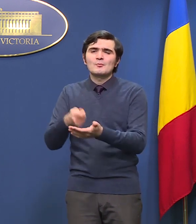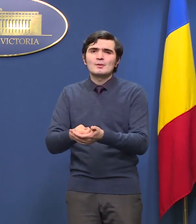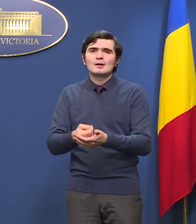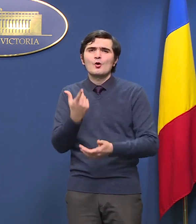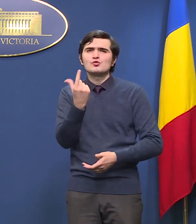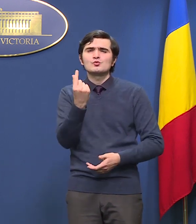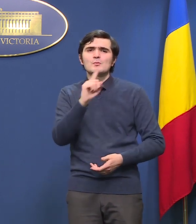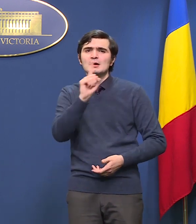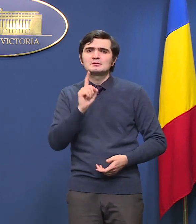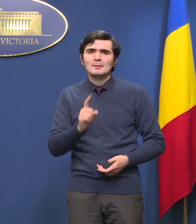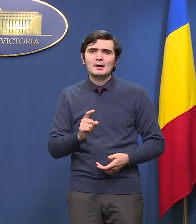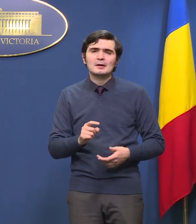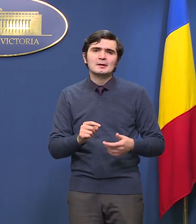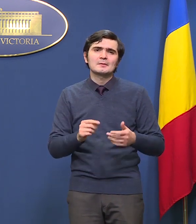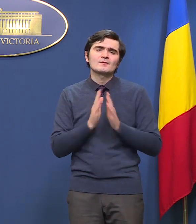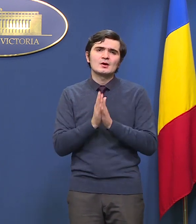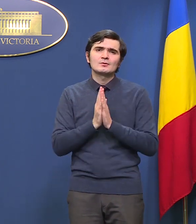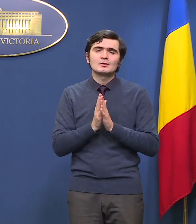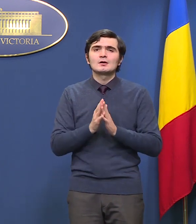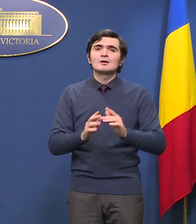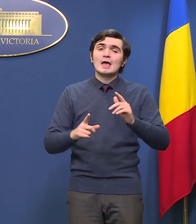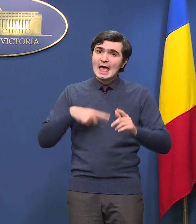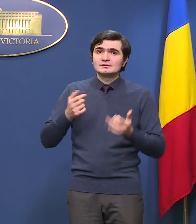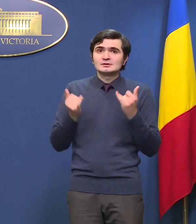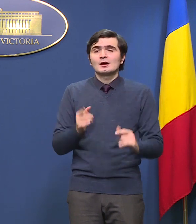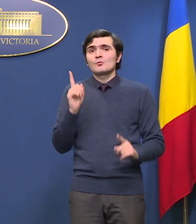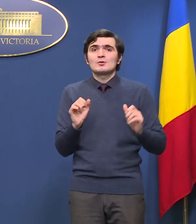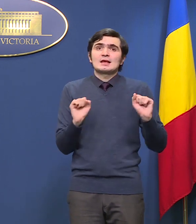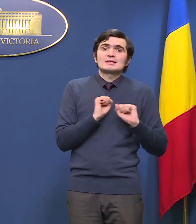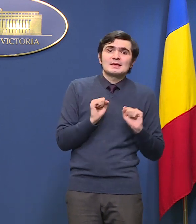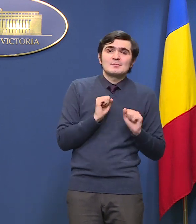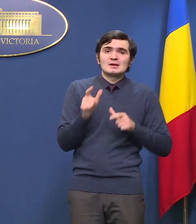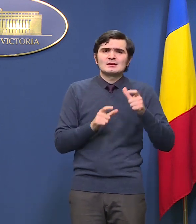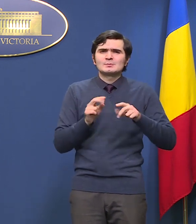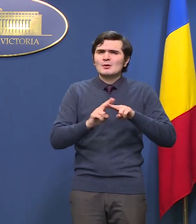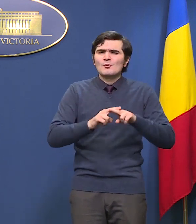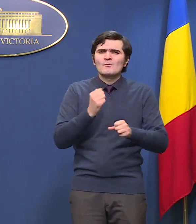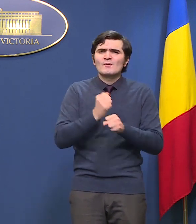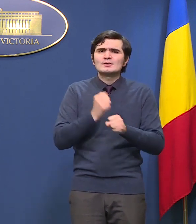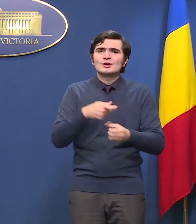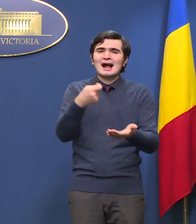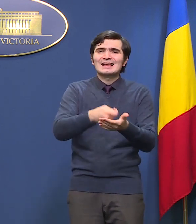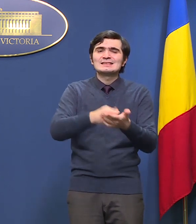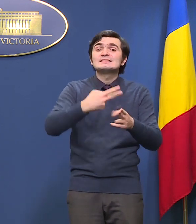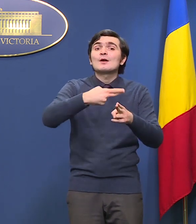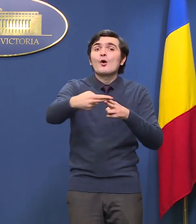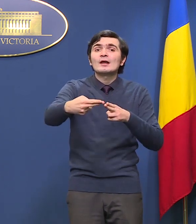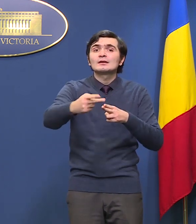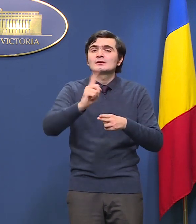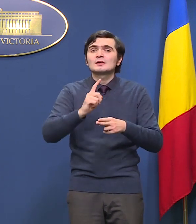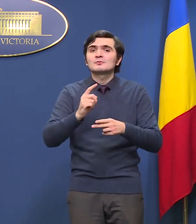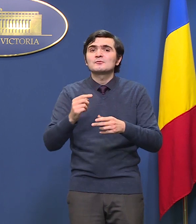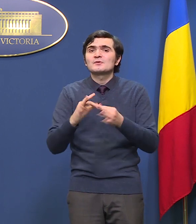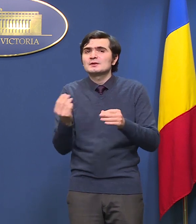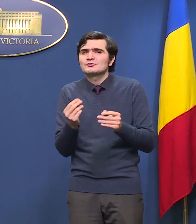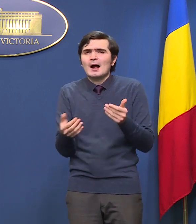întrebare, v-aș ruga. Există temeri referitoare la transparența achizițiilor. Cum o veți asigura astfel încât să nu existe niciun fel de